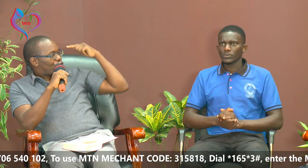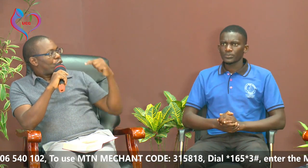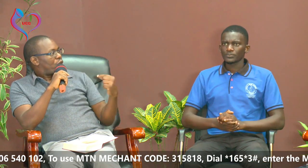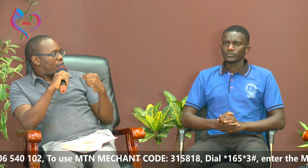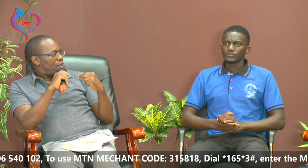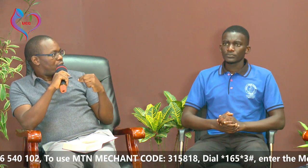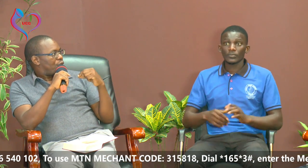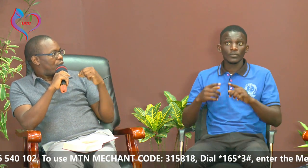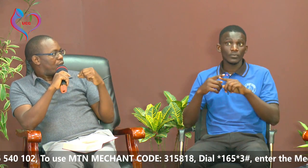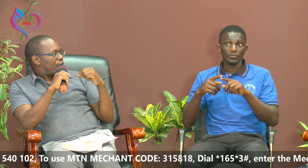choka olala